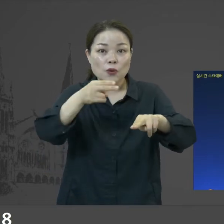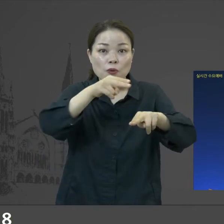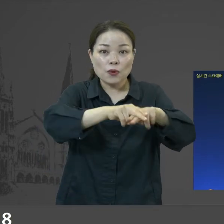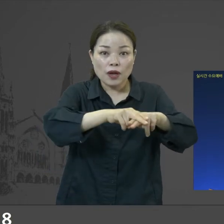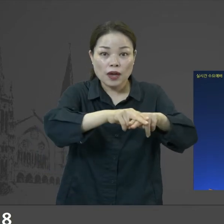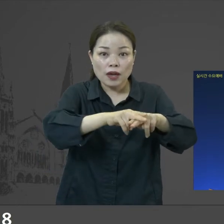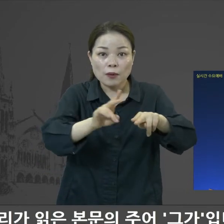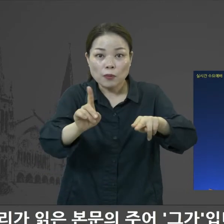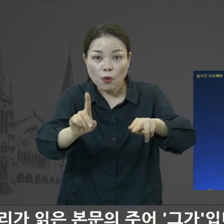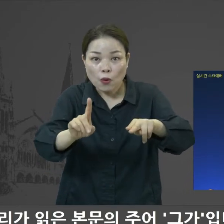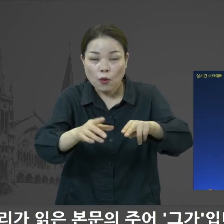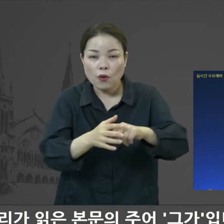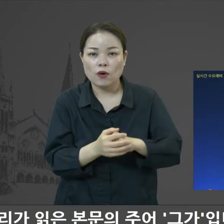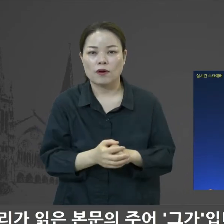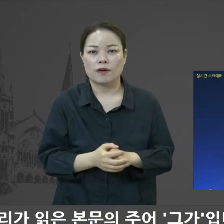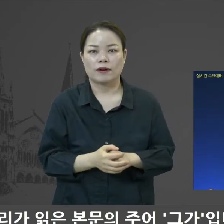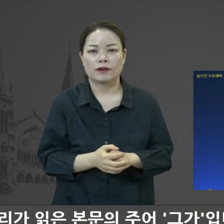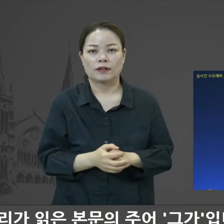하죠?